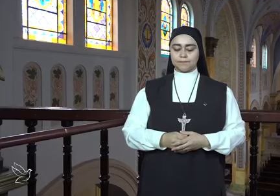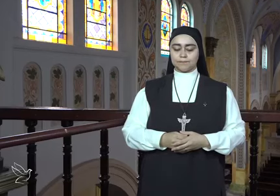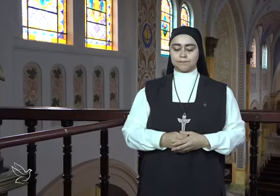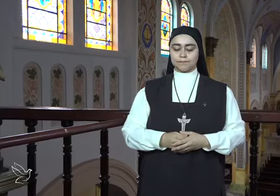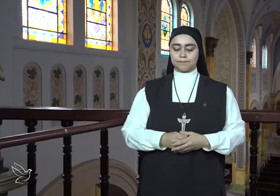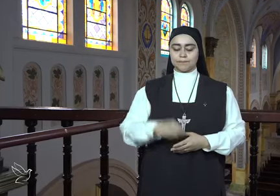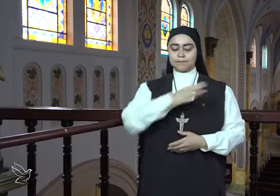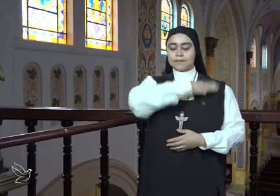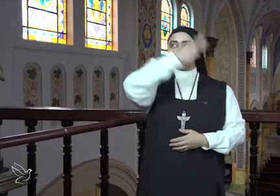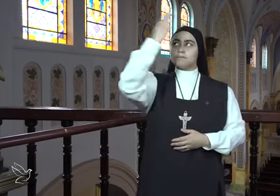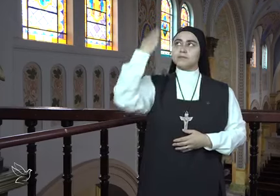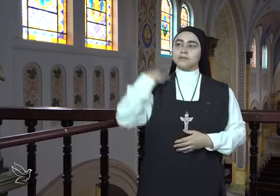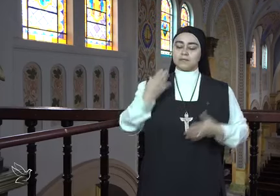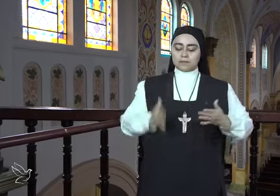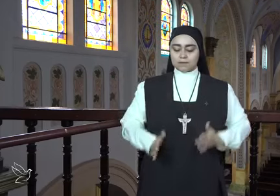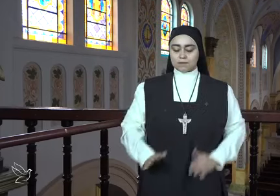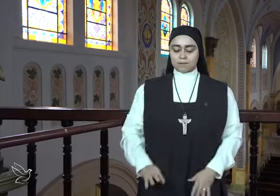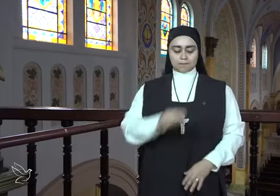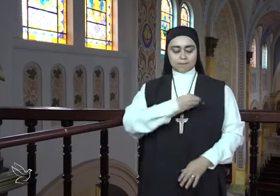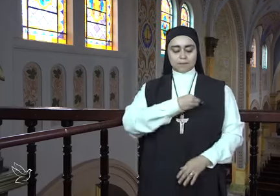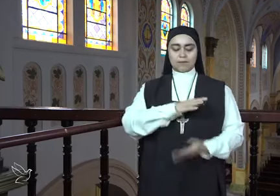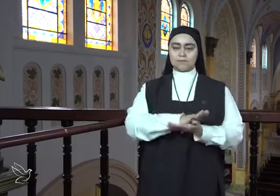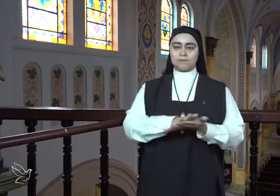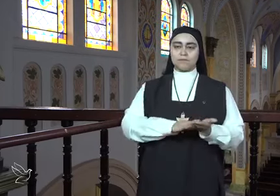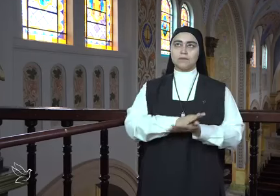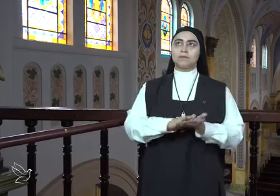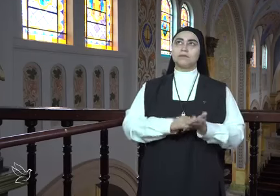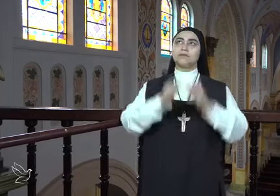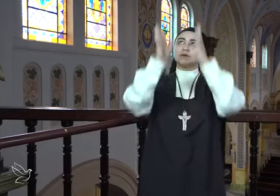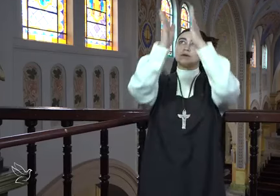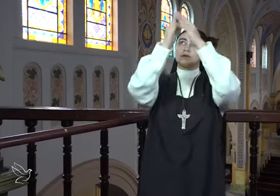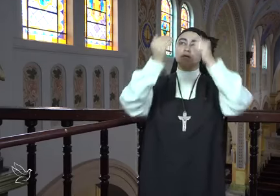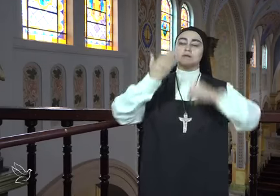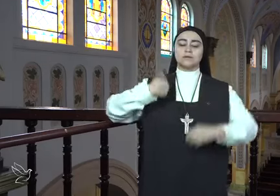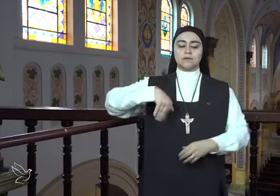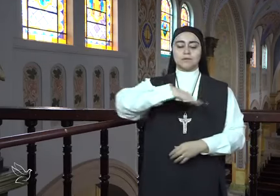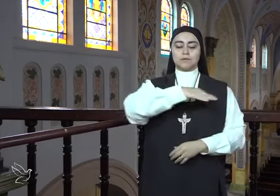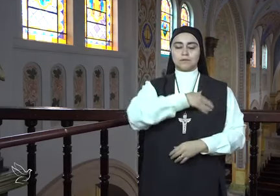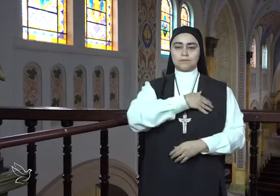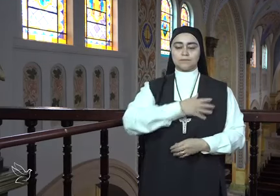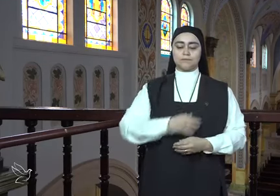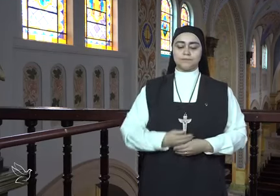Ó Maria concebida sem pecado, rogai por nós que recorremos a vós.